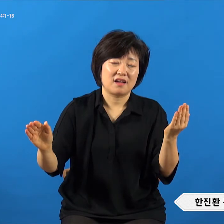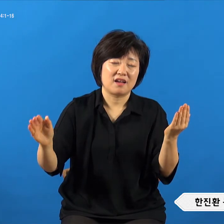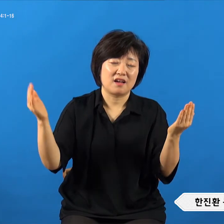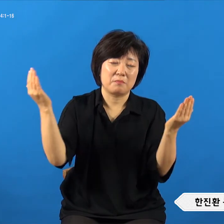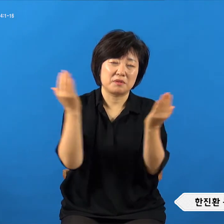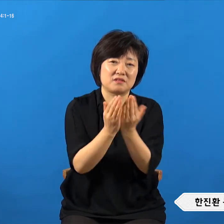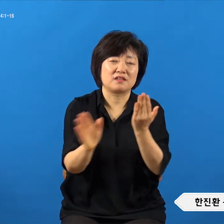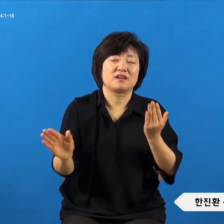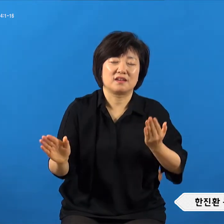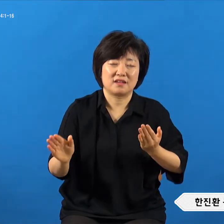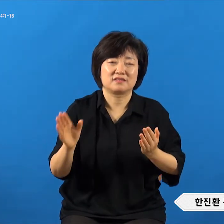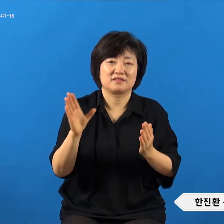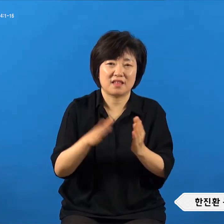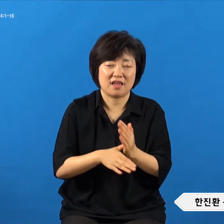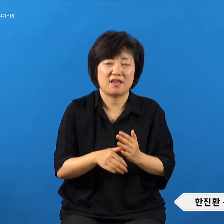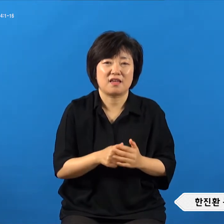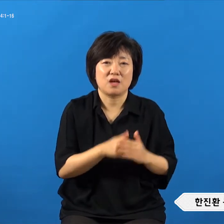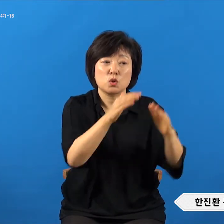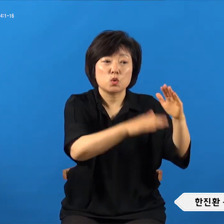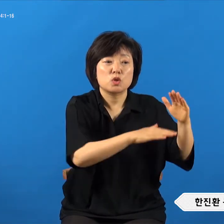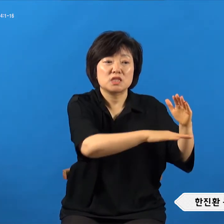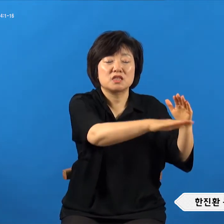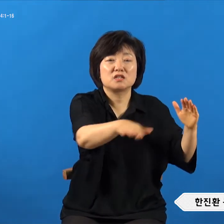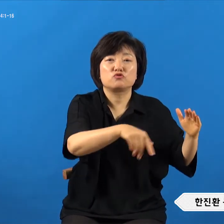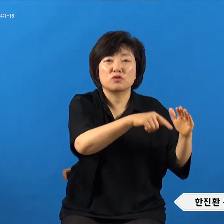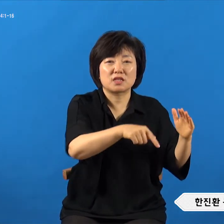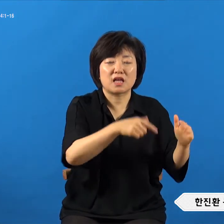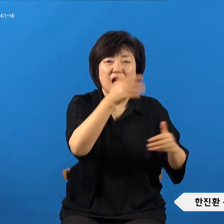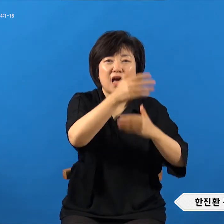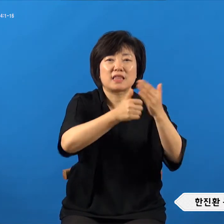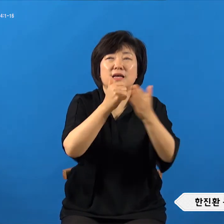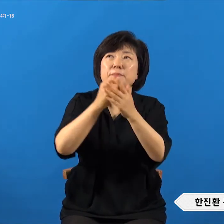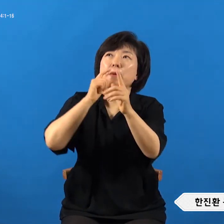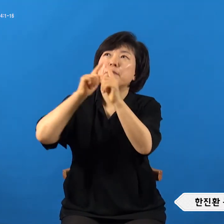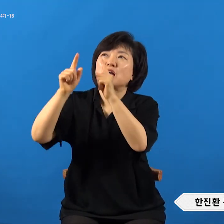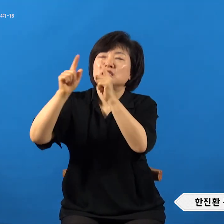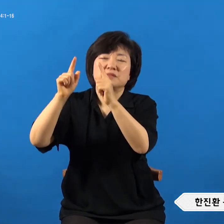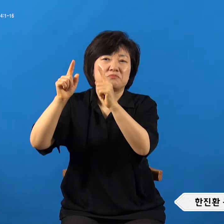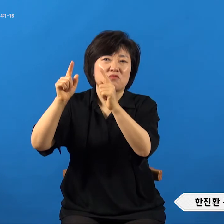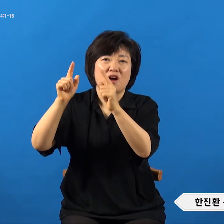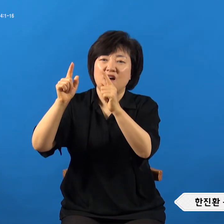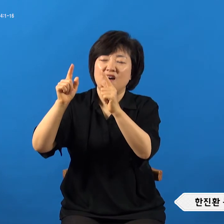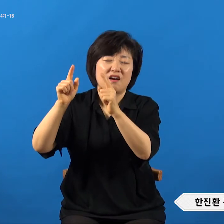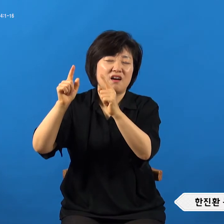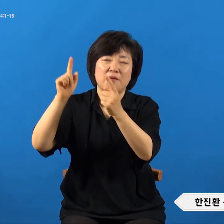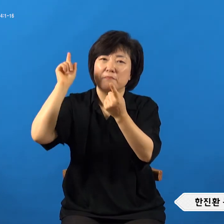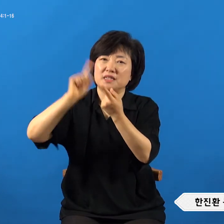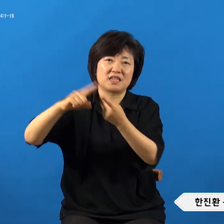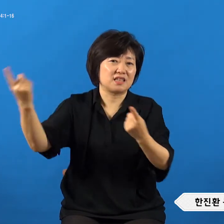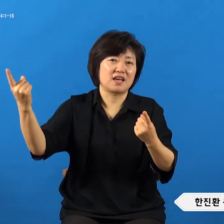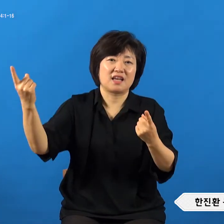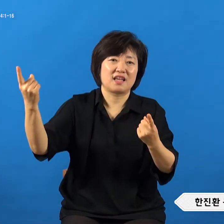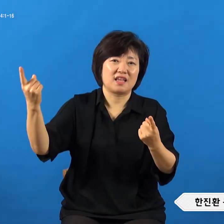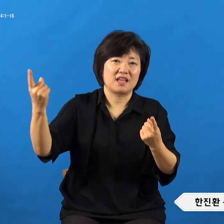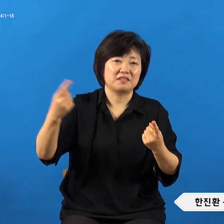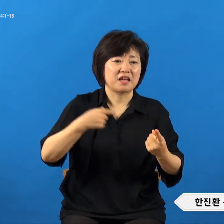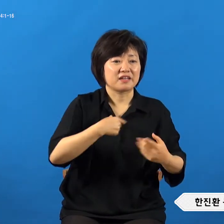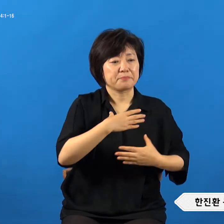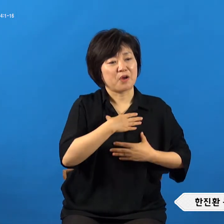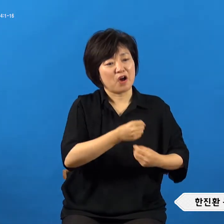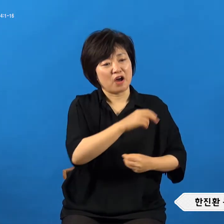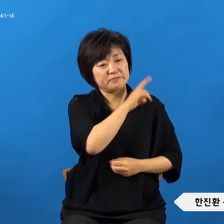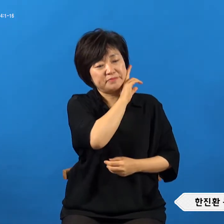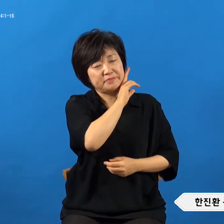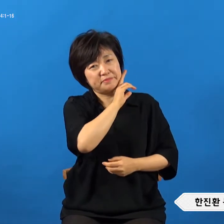그렇지 않을 때도 많습니다. 교인들 중에는 하나님 말씀하고는 동떨어지게 어쨌든